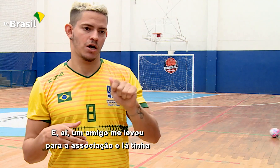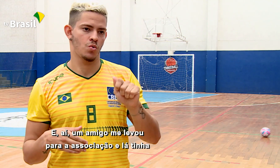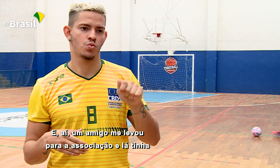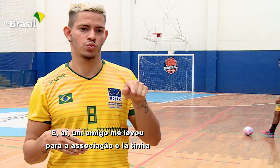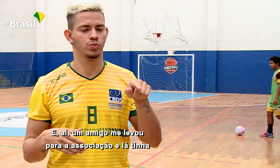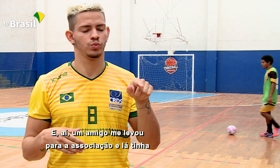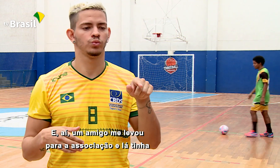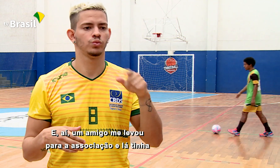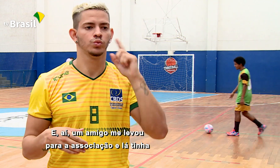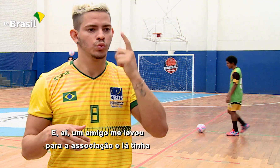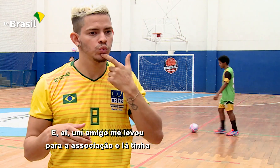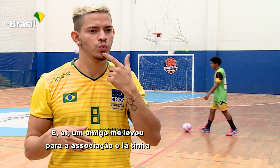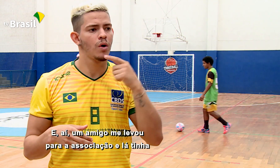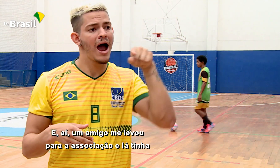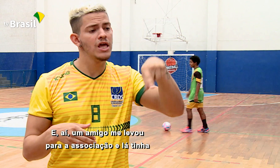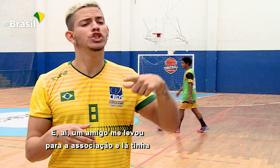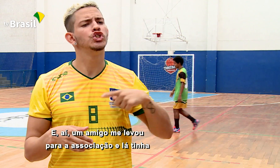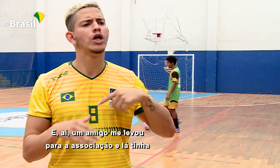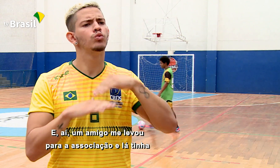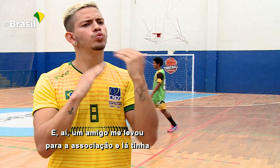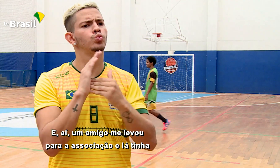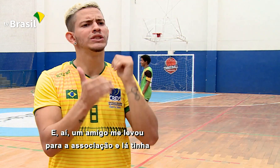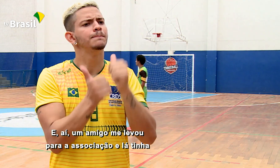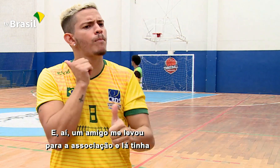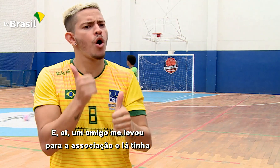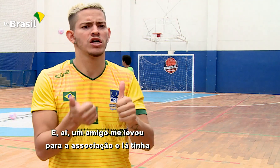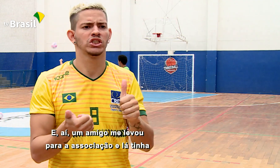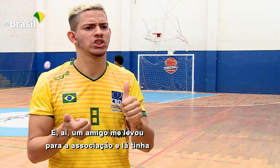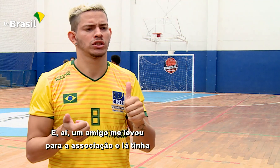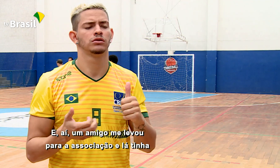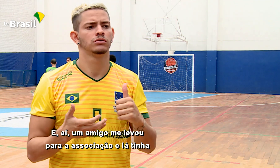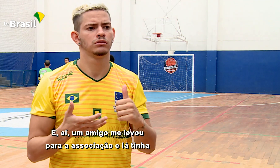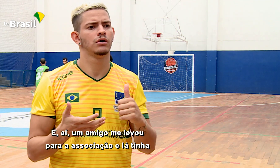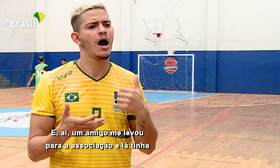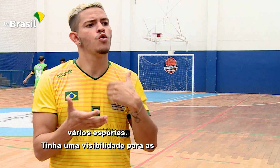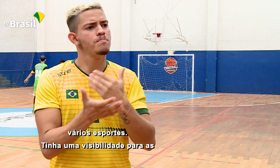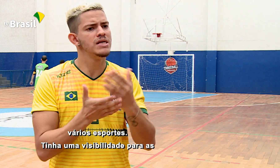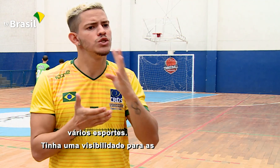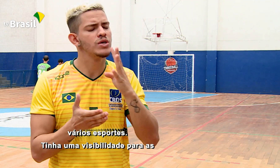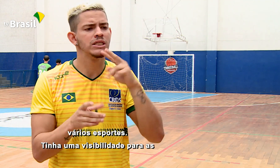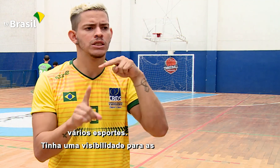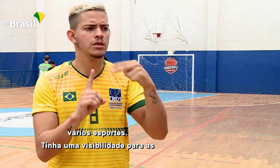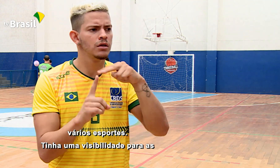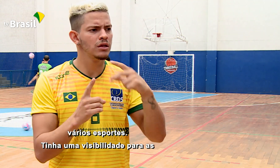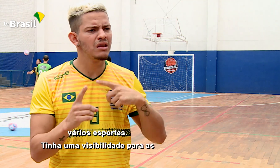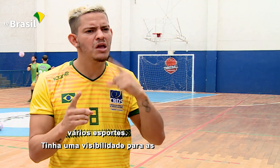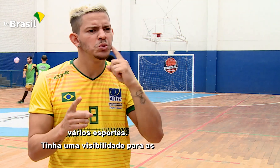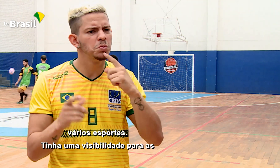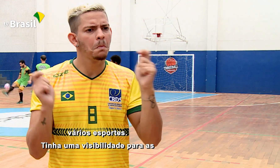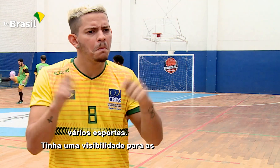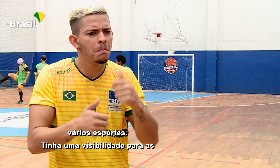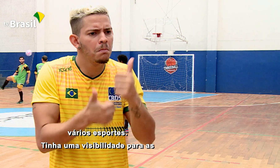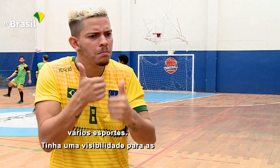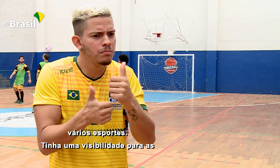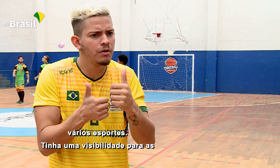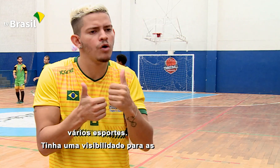aí um amigo me levou para a associação e lá tinha vários esportes. Tinha uma